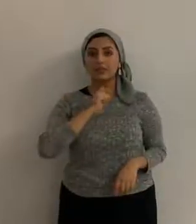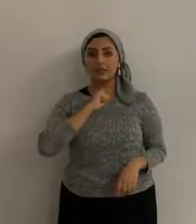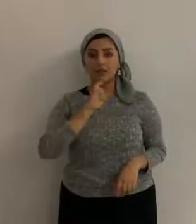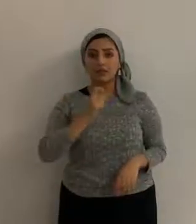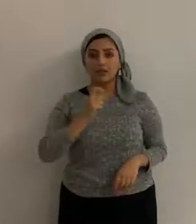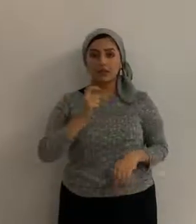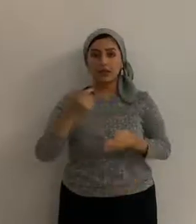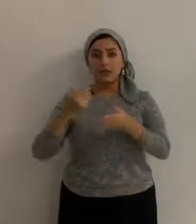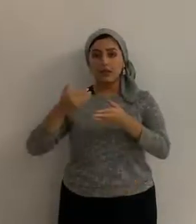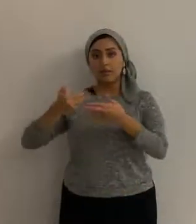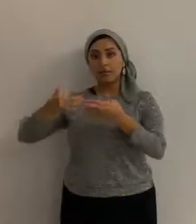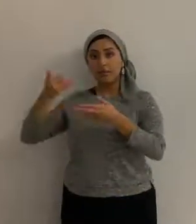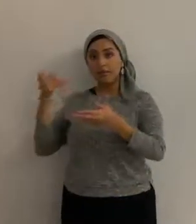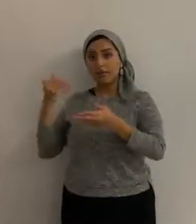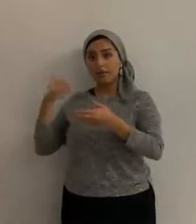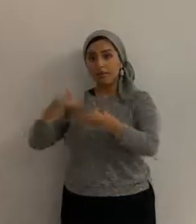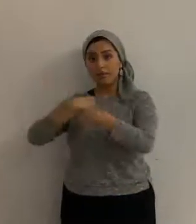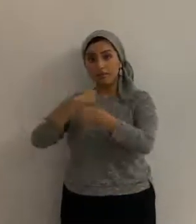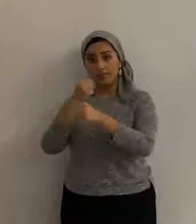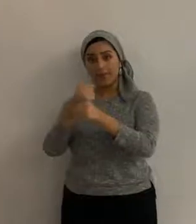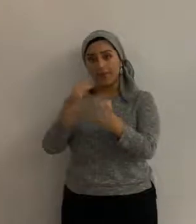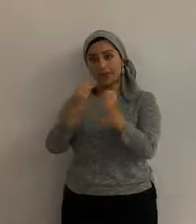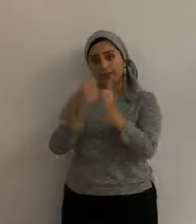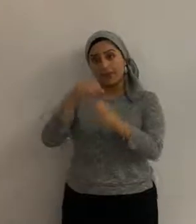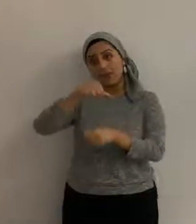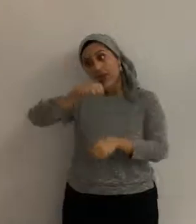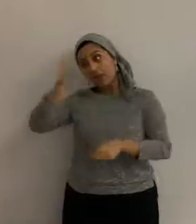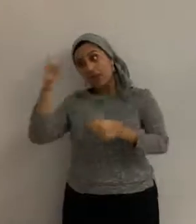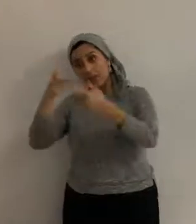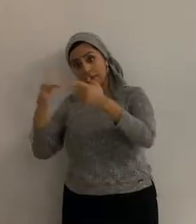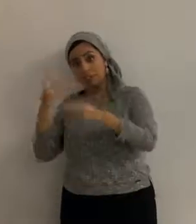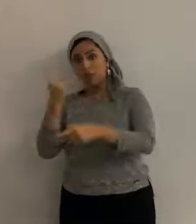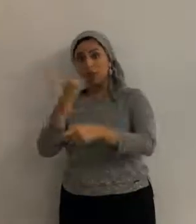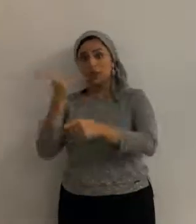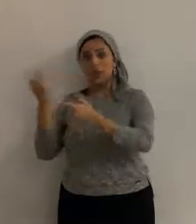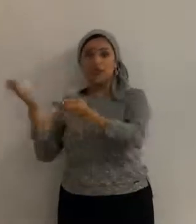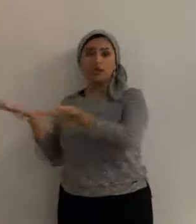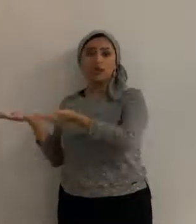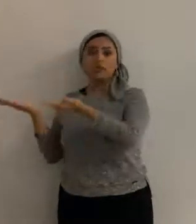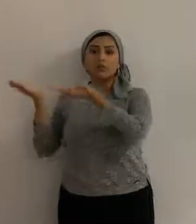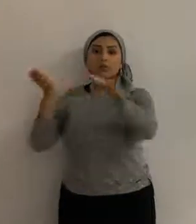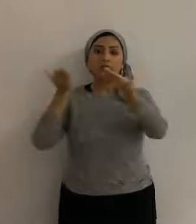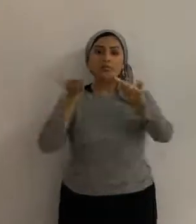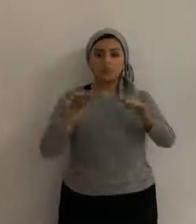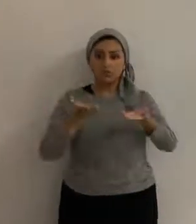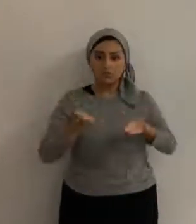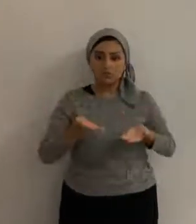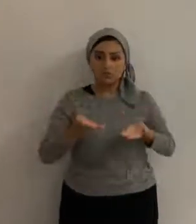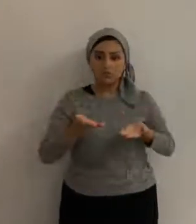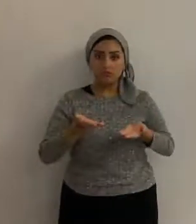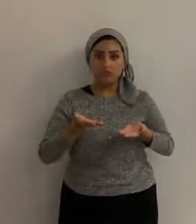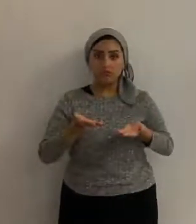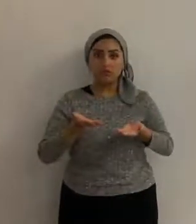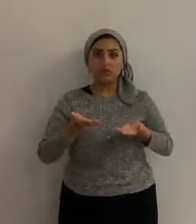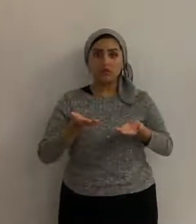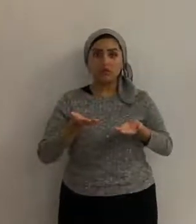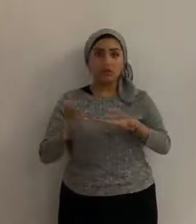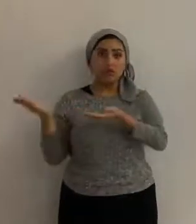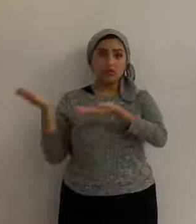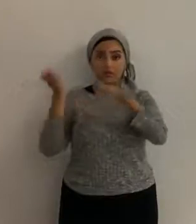previamente hechas en otro lugar, y aquí lo que hicieron con esta plataforma, pues fue traerlas, transportarlas a la explanada